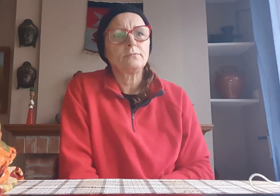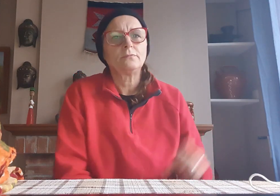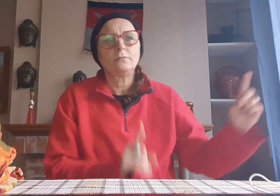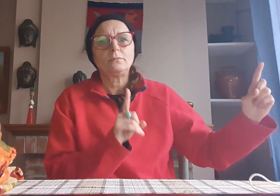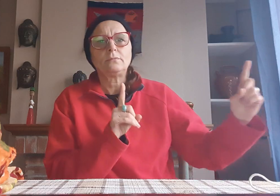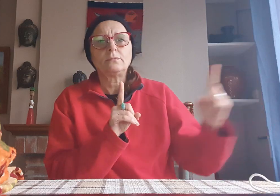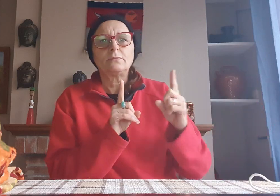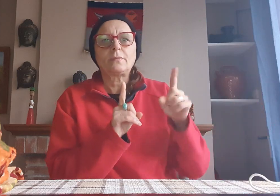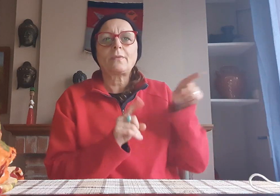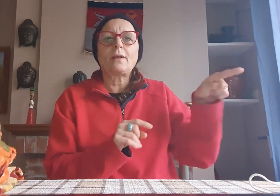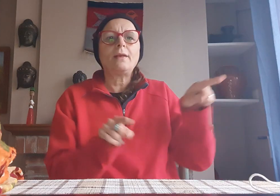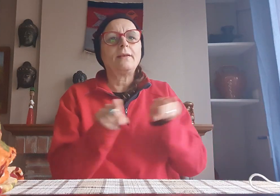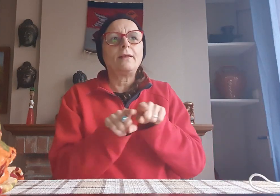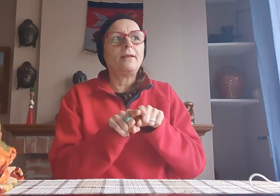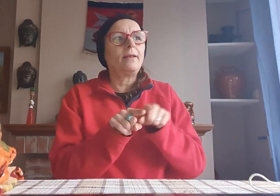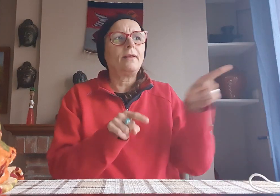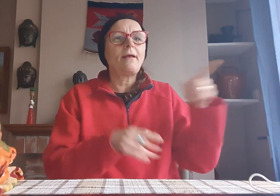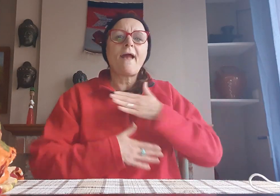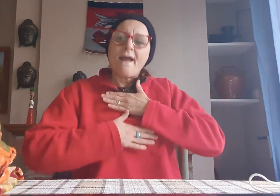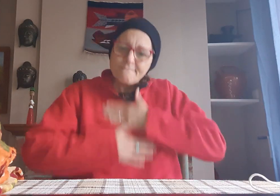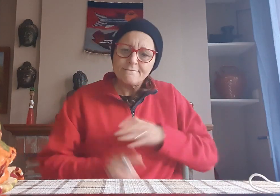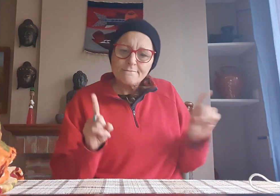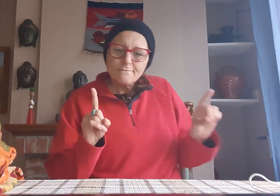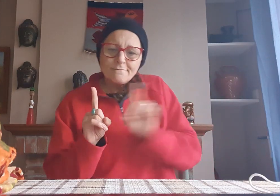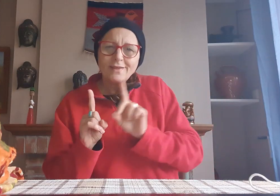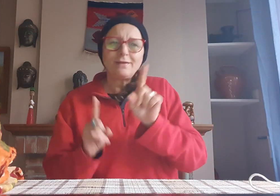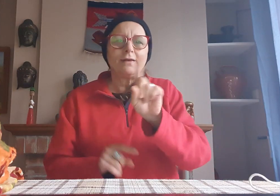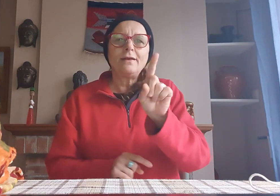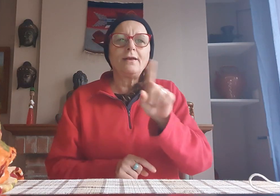cima del mundo. Es impresionante.